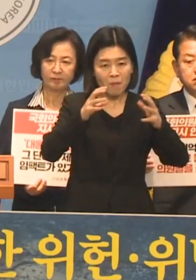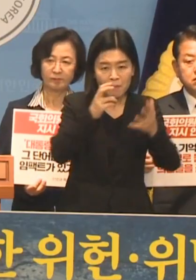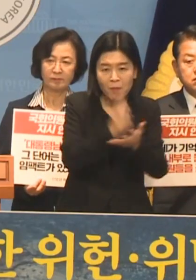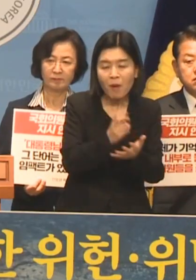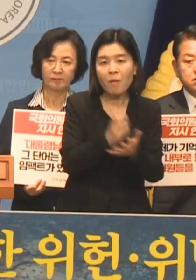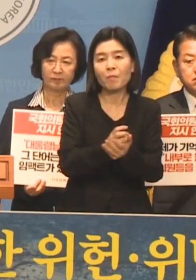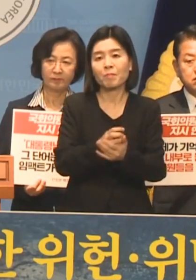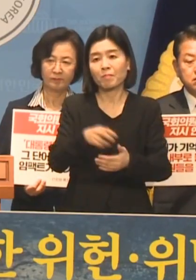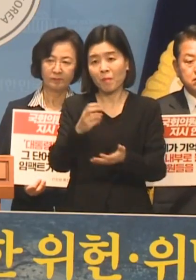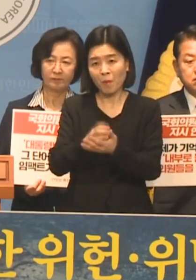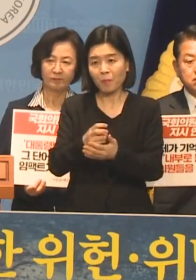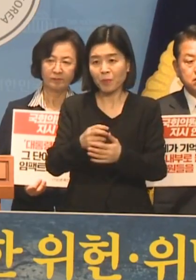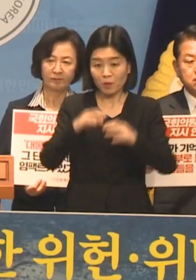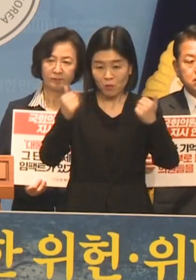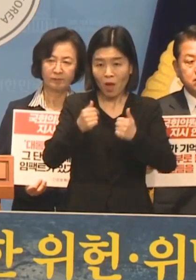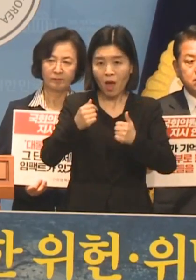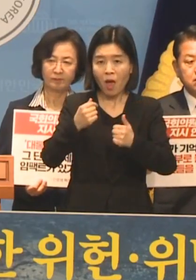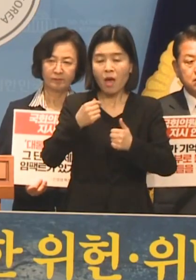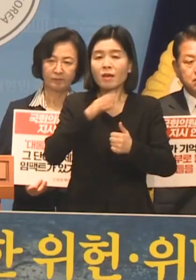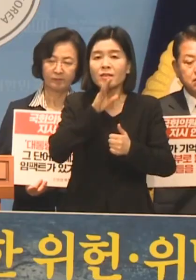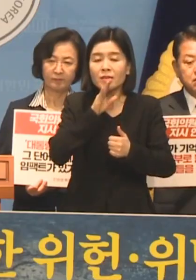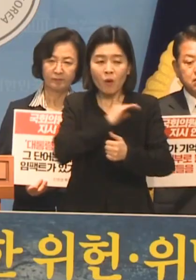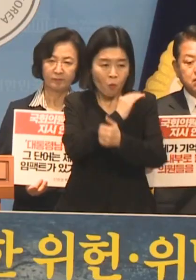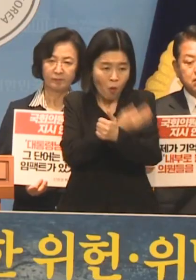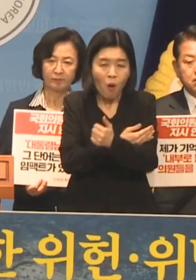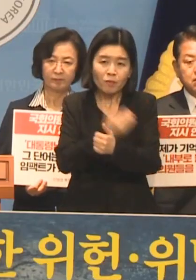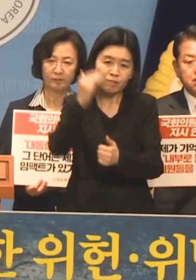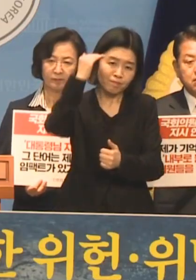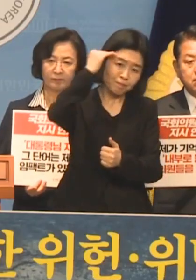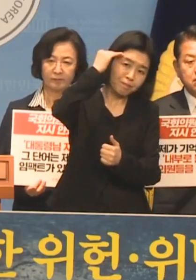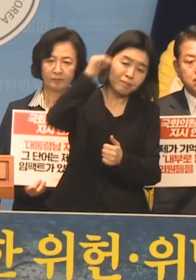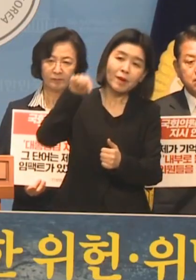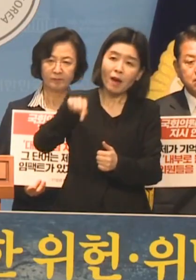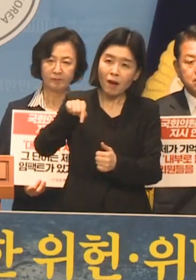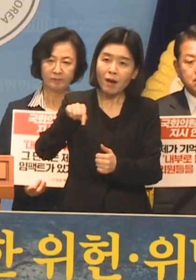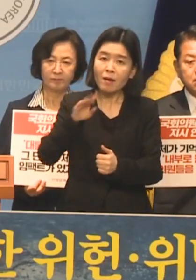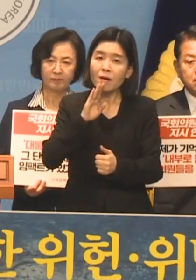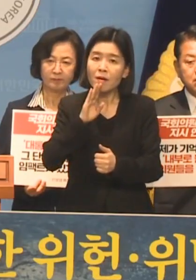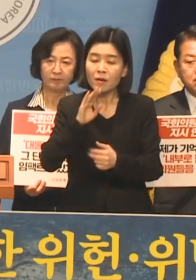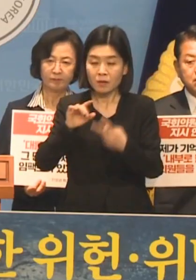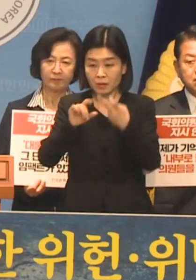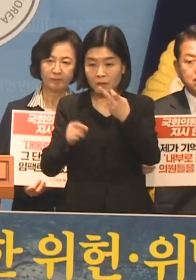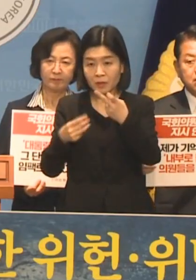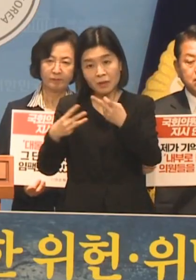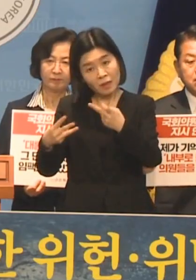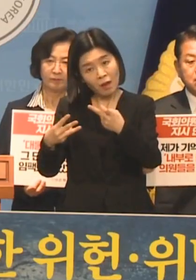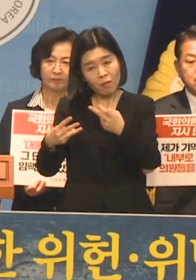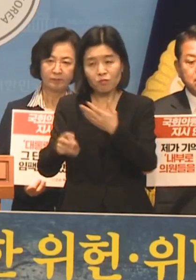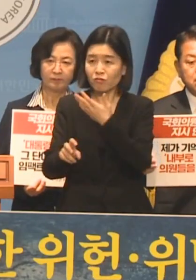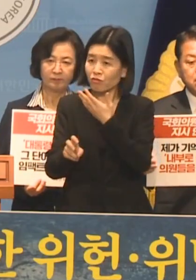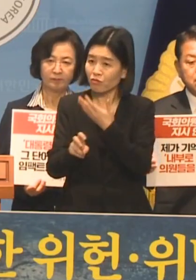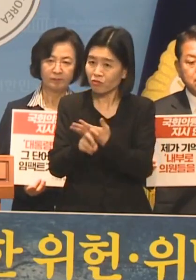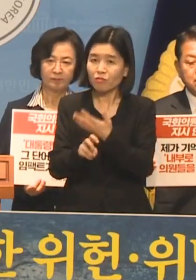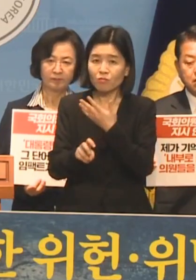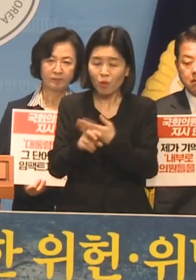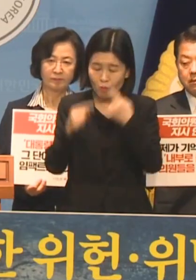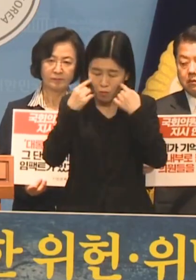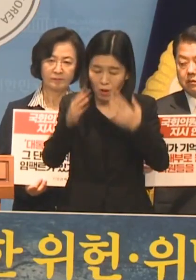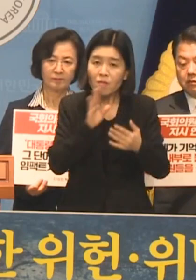국회의 고유 권한이 침해당했는데도 12.3 비상계엄이 위헌 아닙니까?